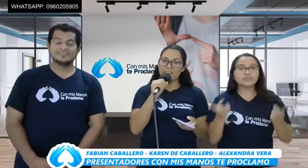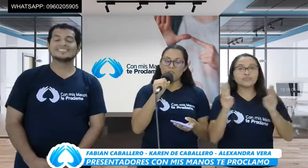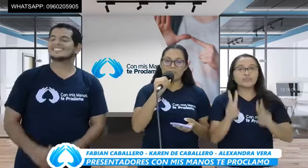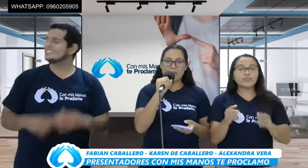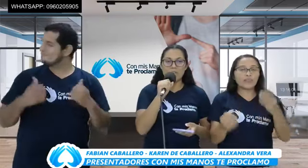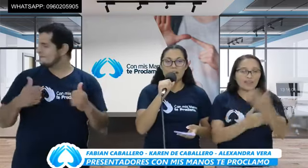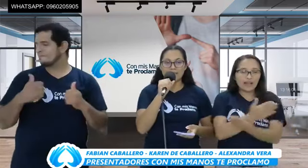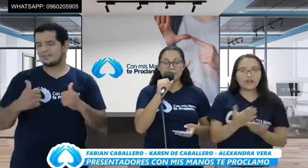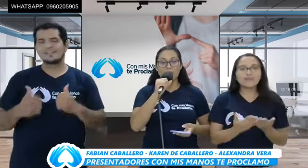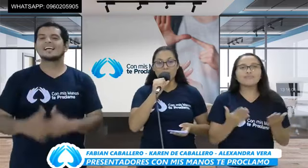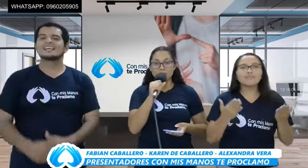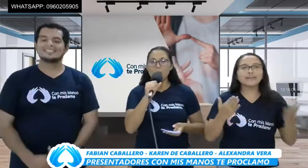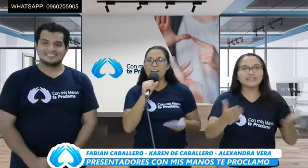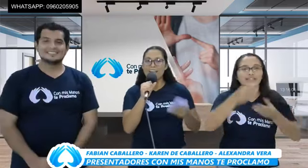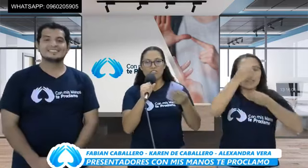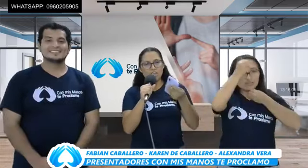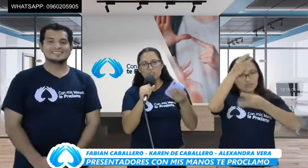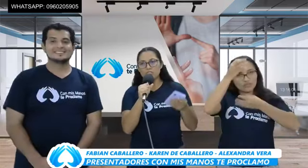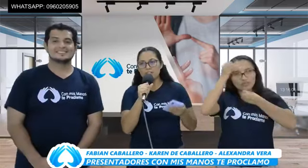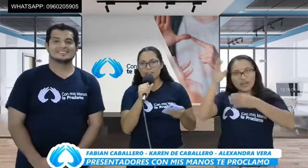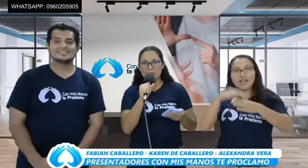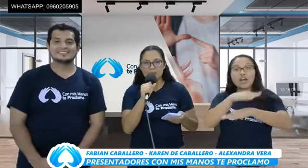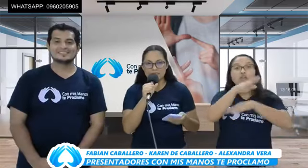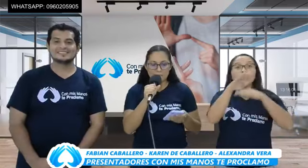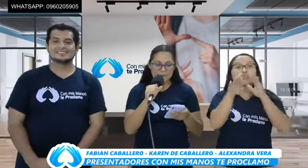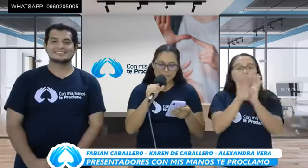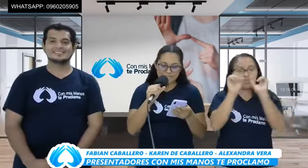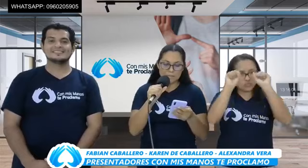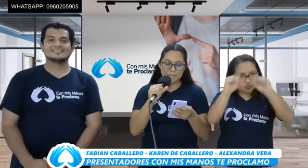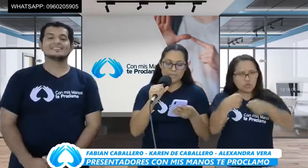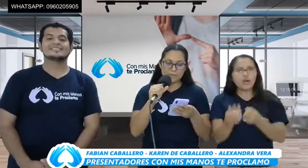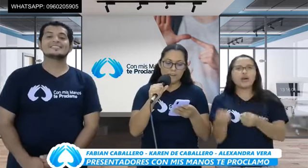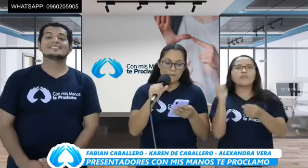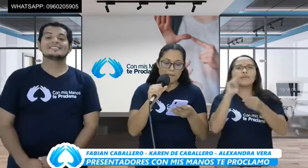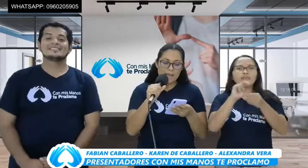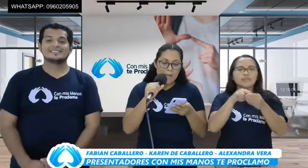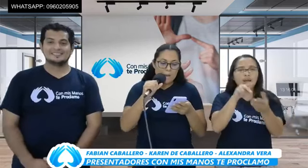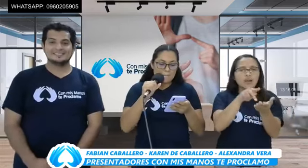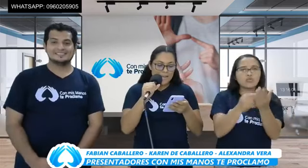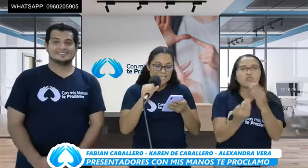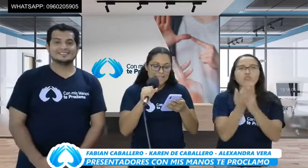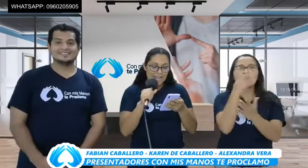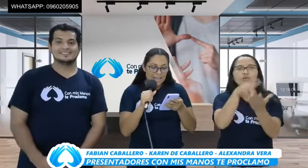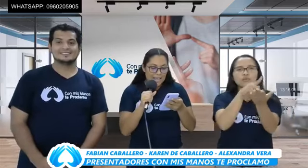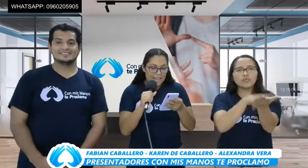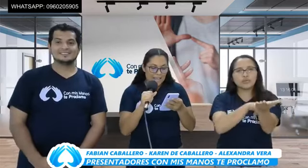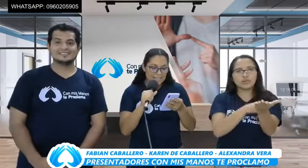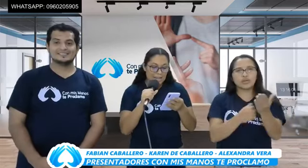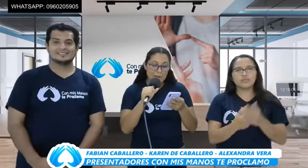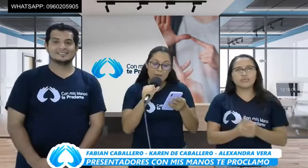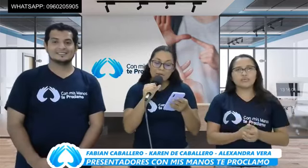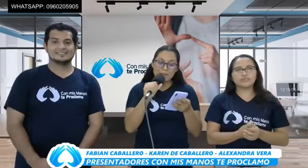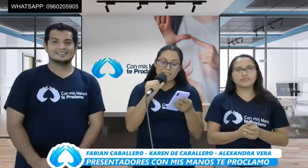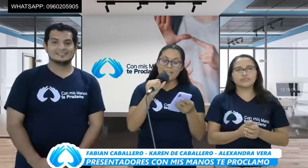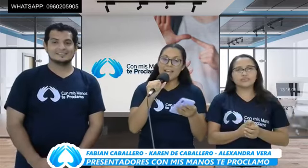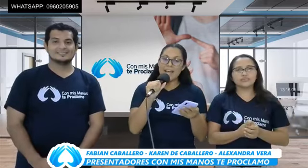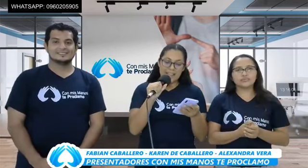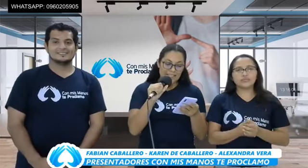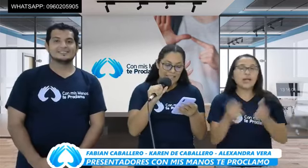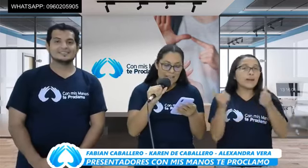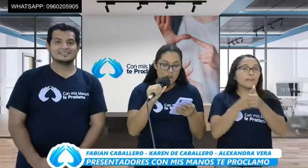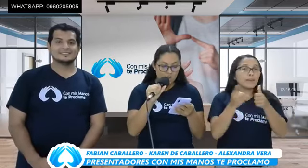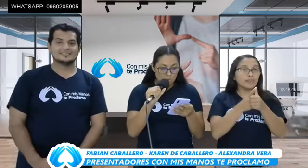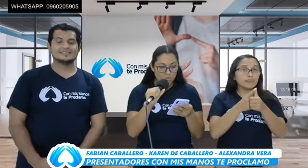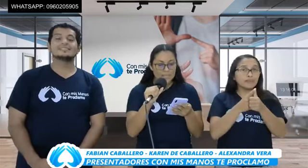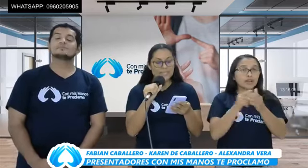Queremos compartir con ustedes, hermanos, esta información para que todos ustedes también sean partícipes de ese programa. Va a ser, el primer programa será